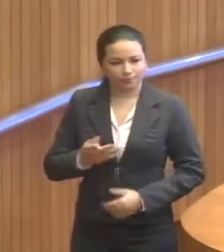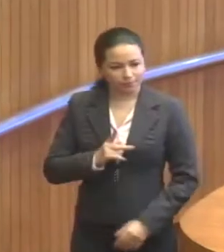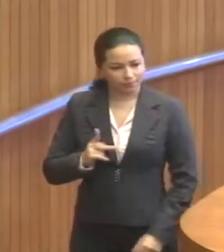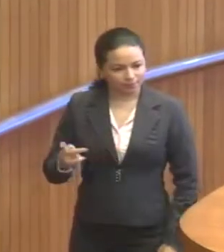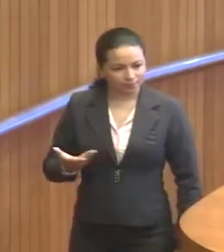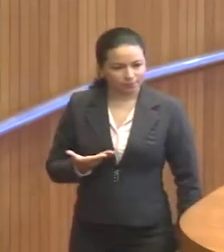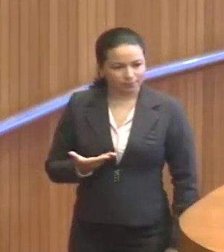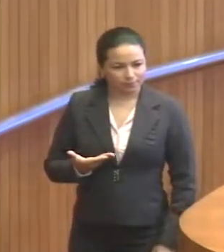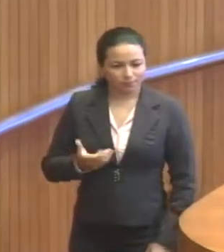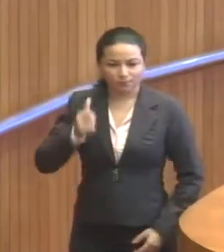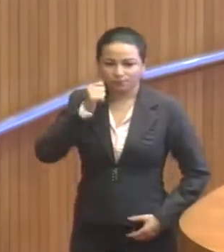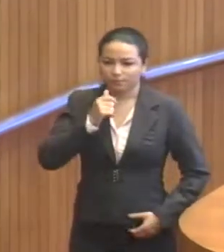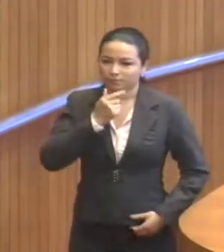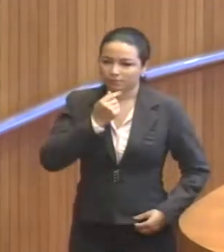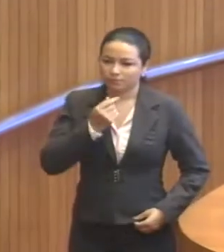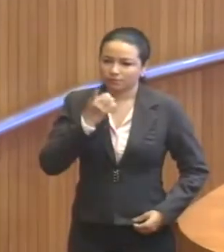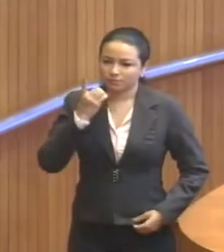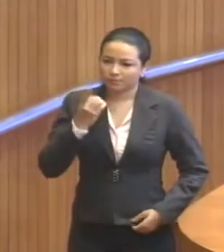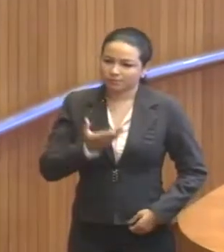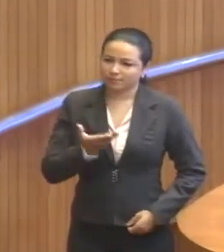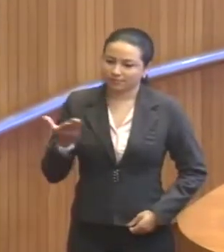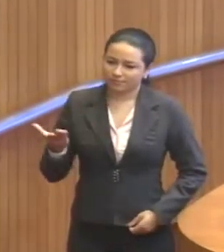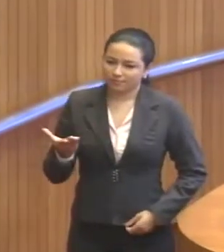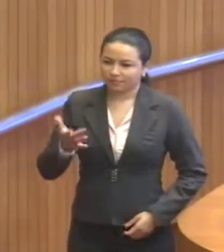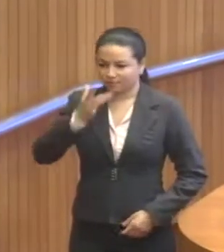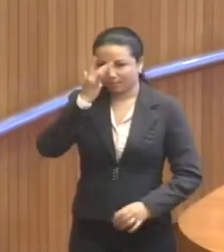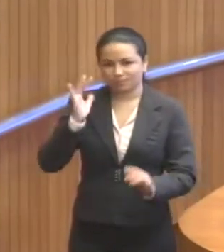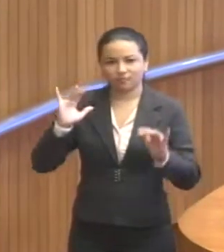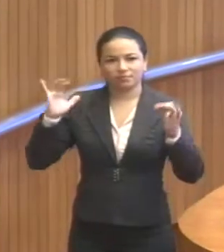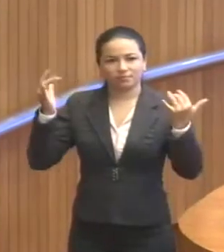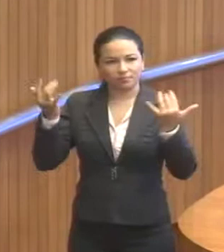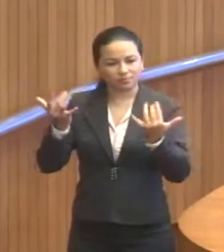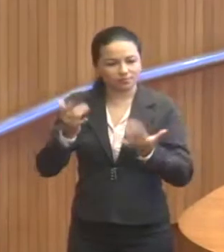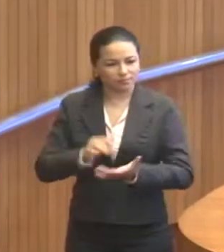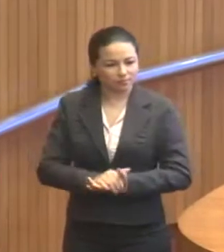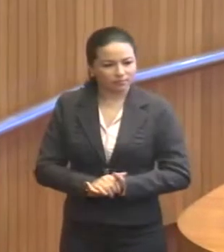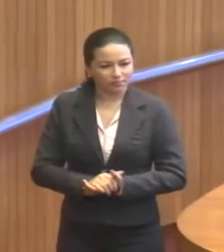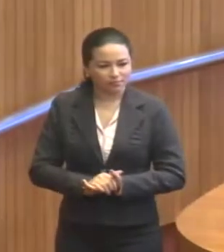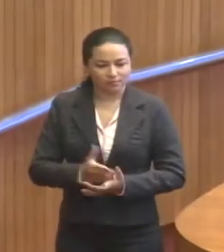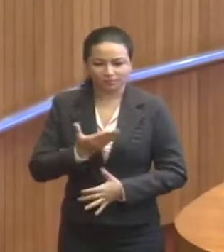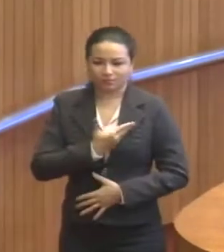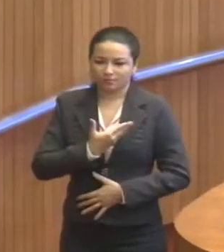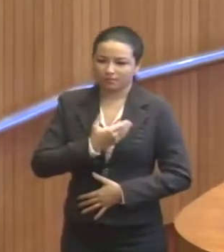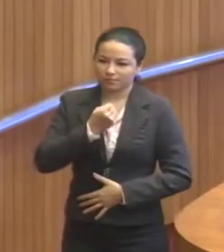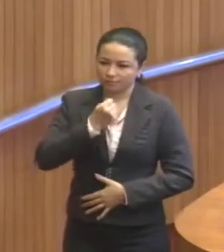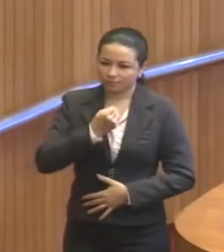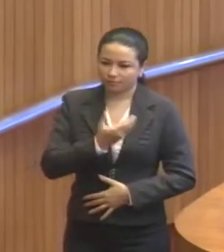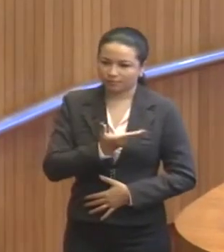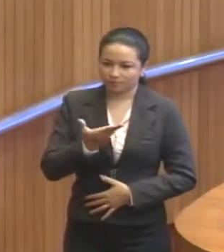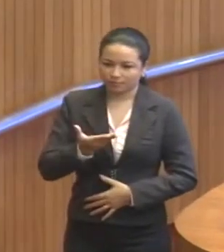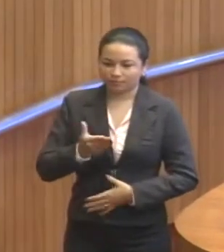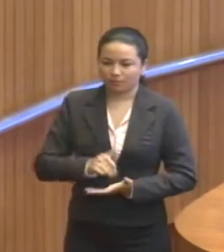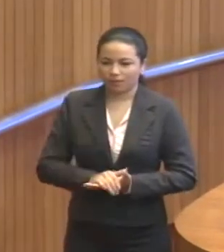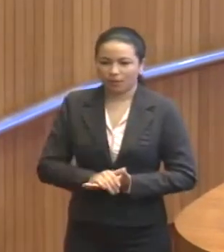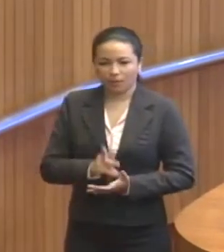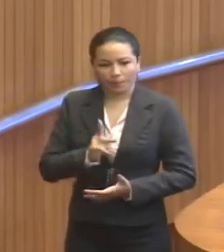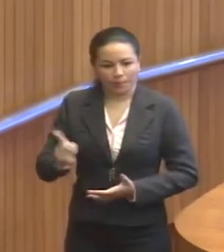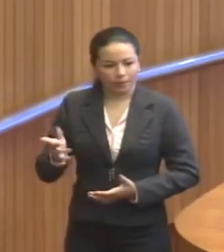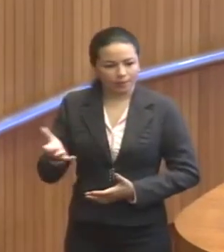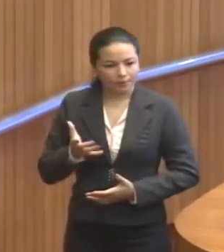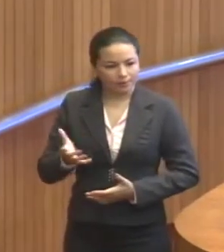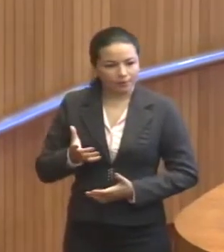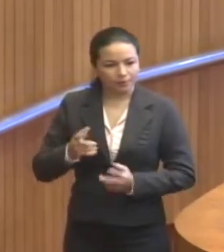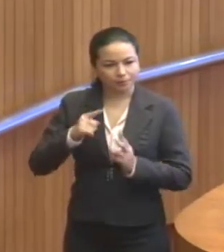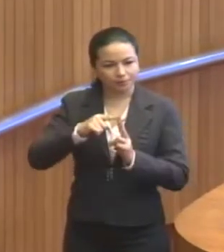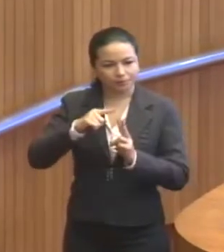Senhor presidente, senhoras e senhores deputados, membros da galeria, colegas da imprensa. Presidente, queria